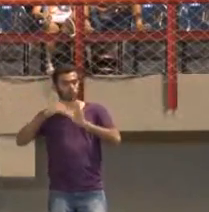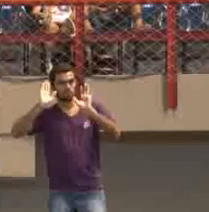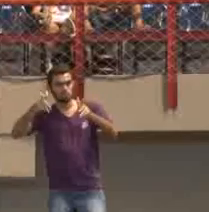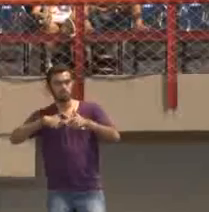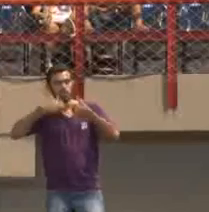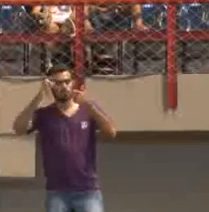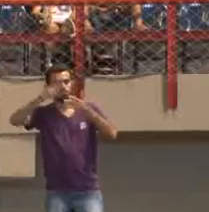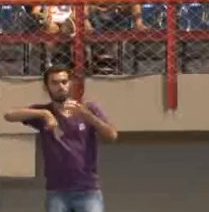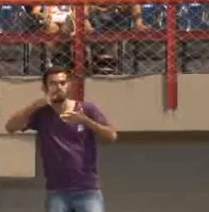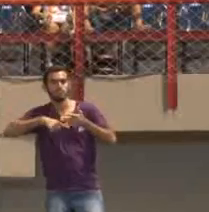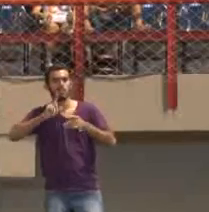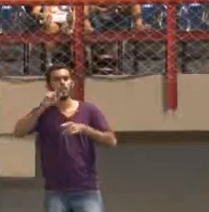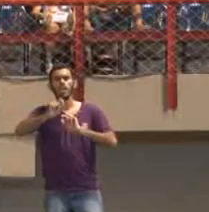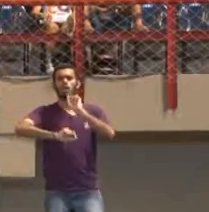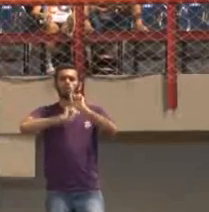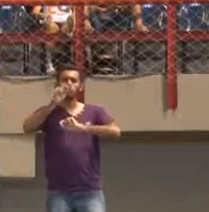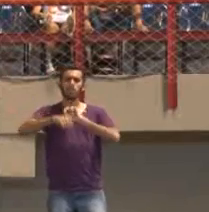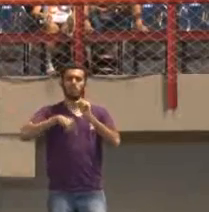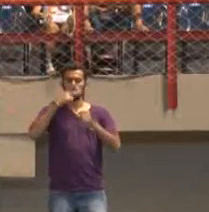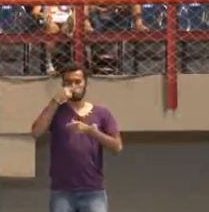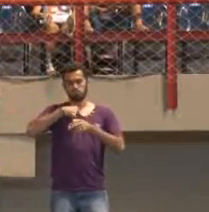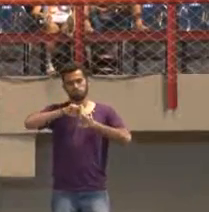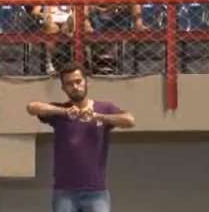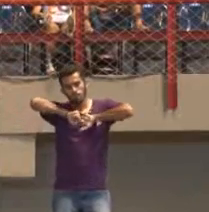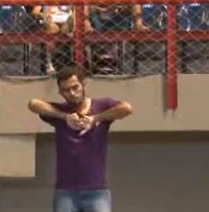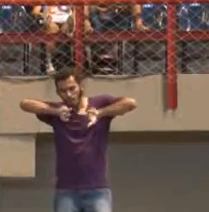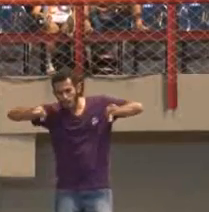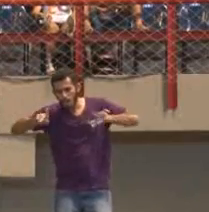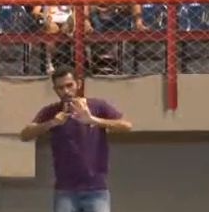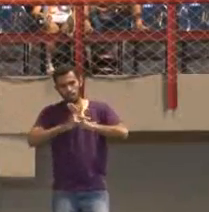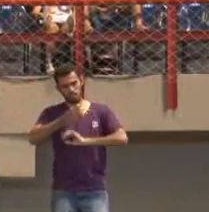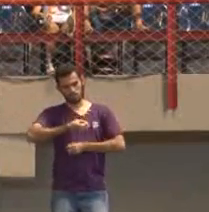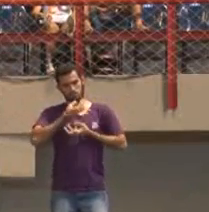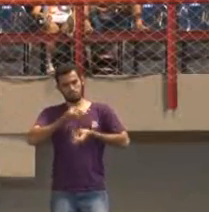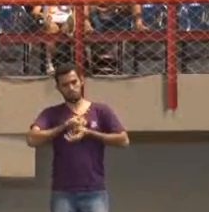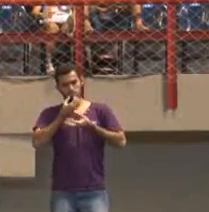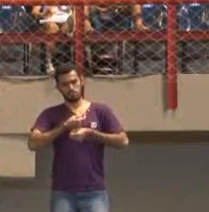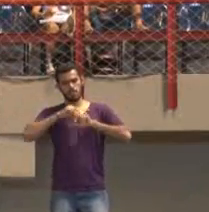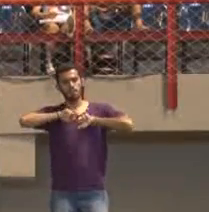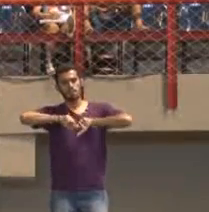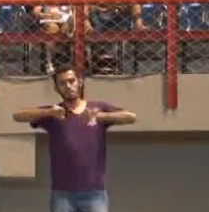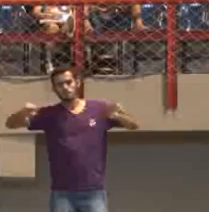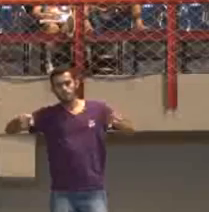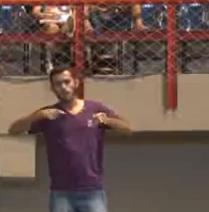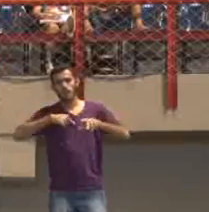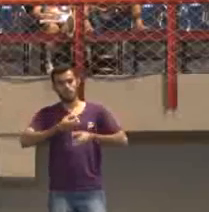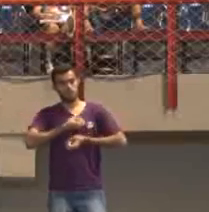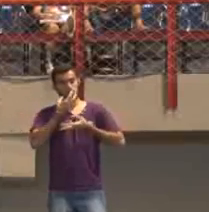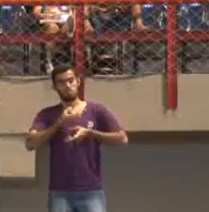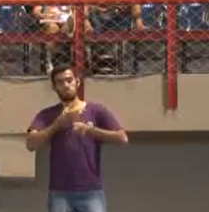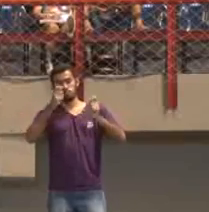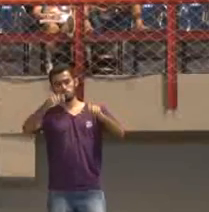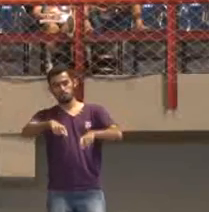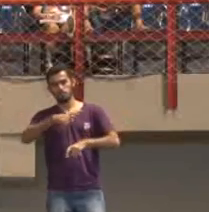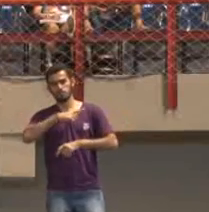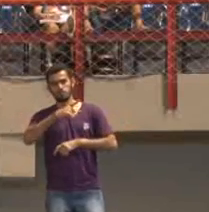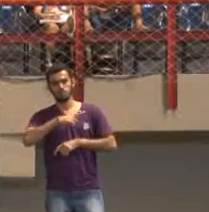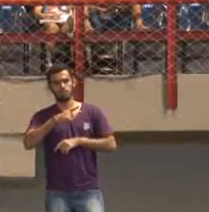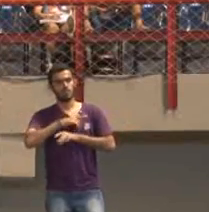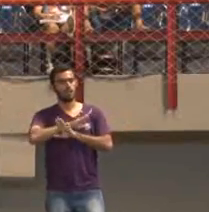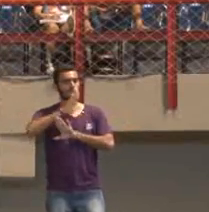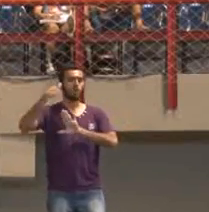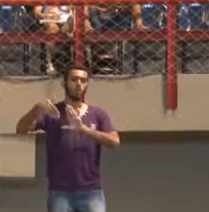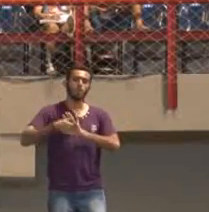são variações da poesia. São várias formas que um poema pode ter. Todos eles